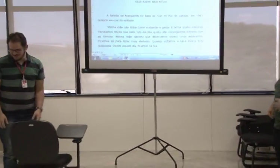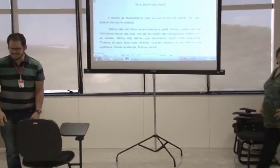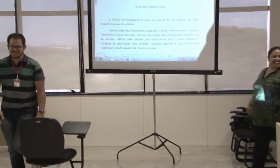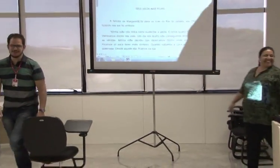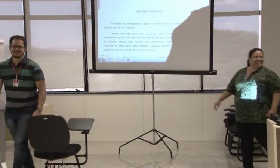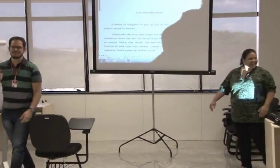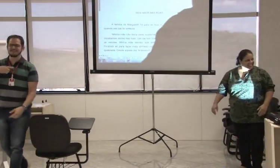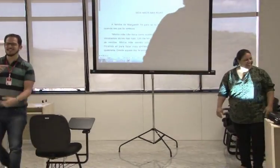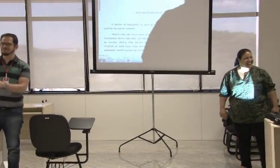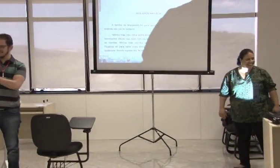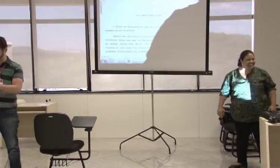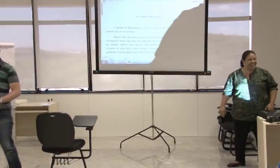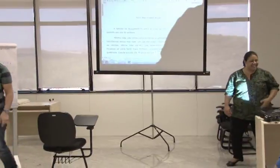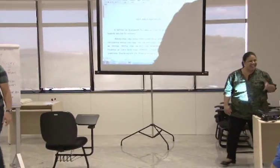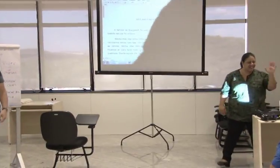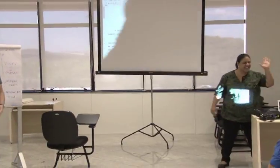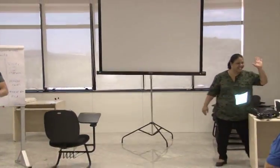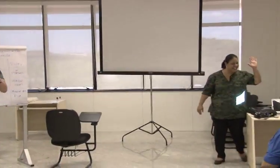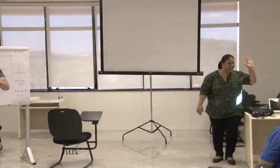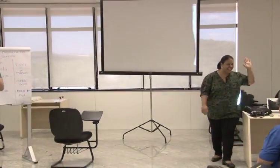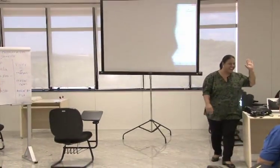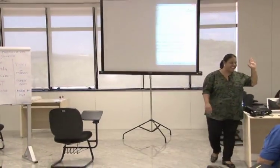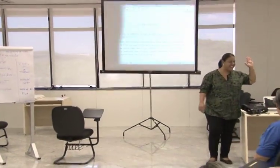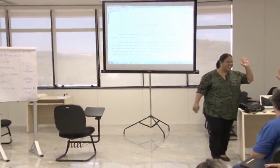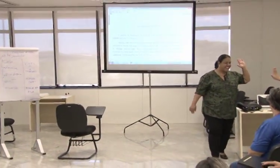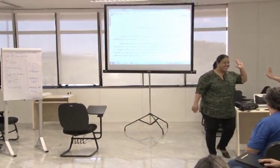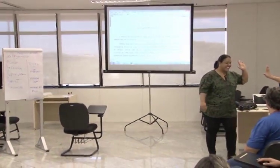Quase que eu estava lendo o que ela estava falando. Fica massa, né, cara?